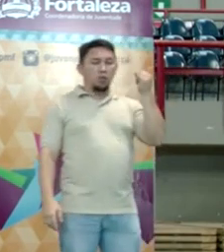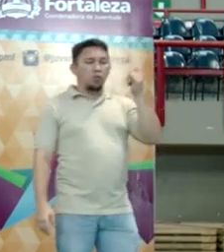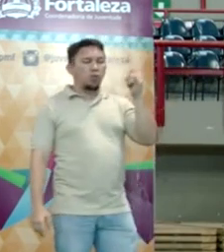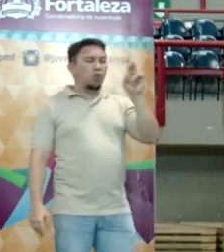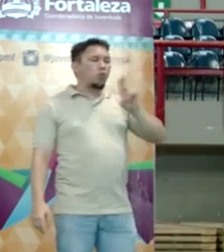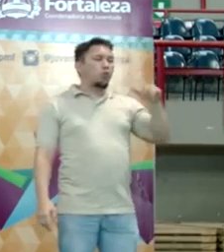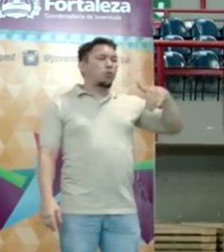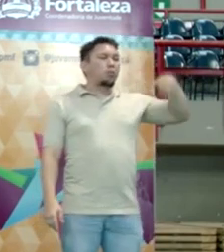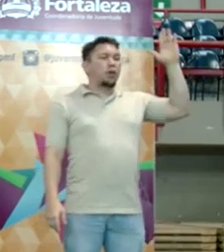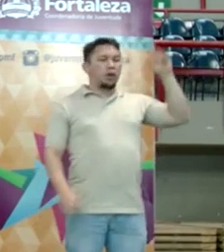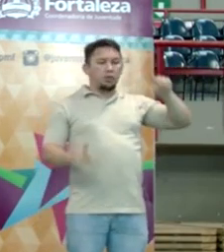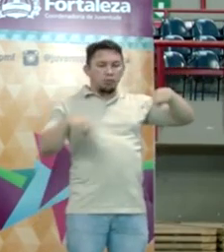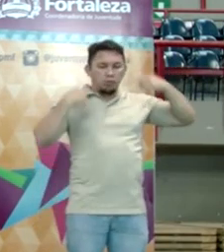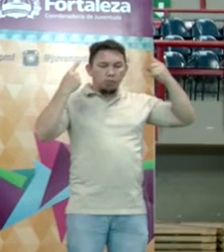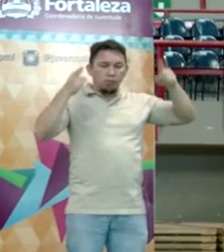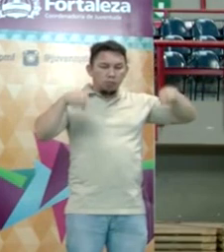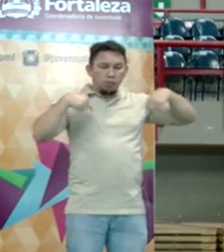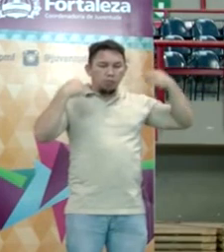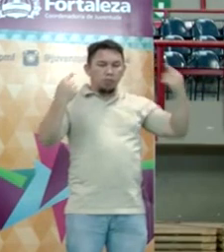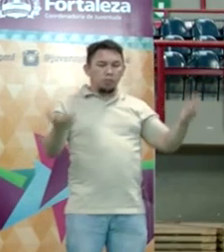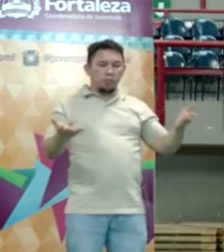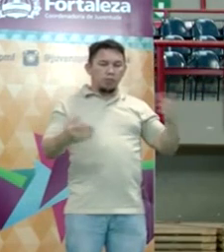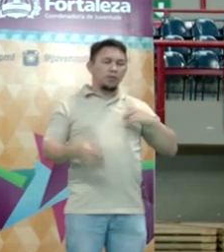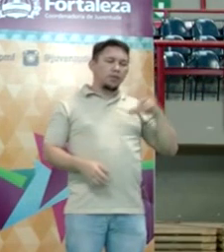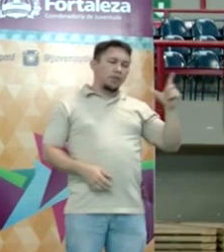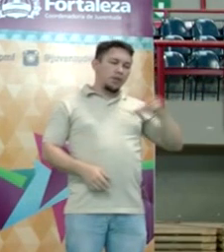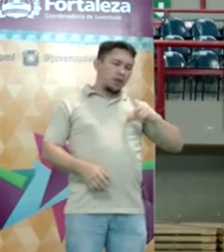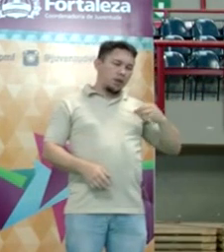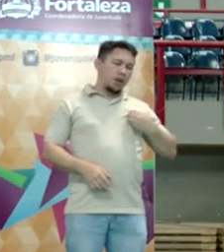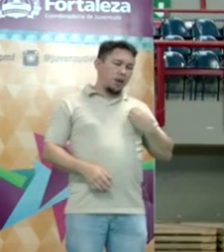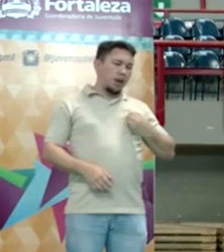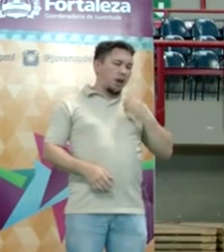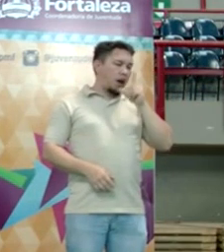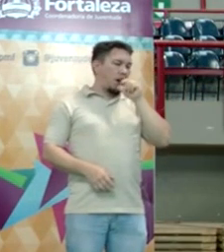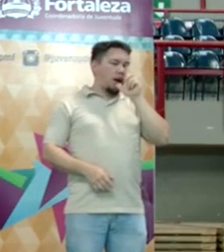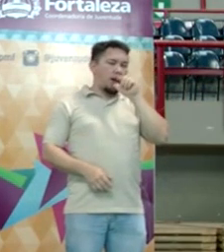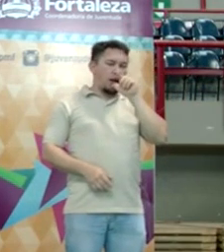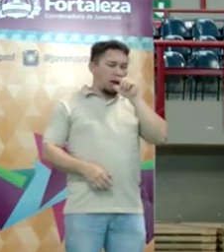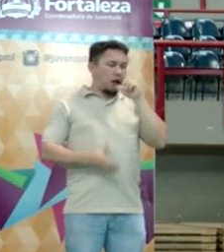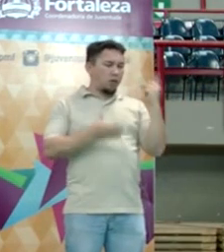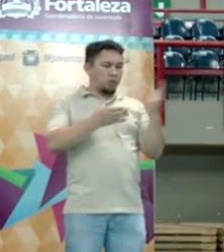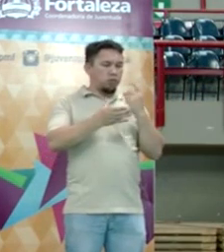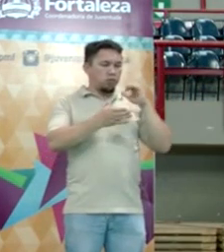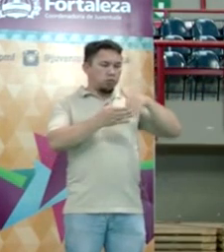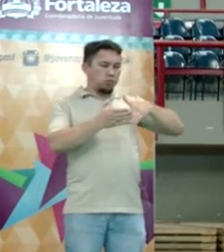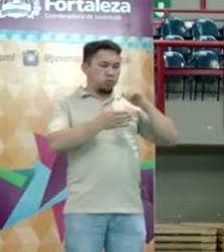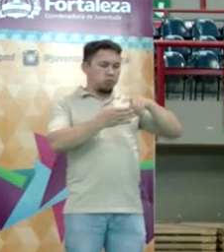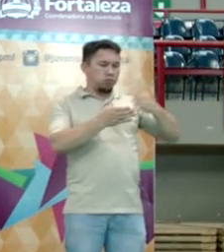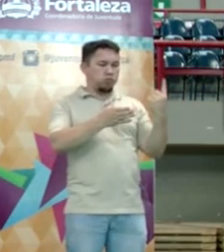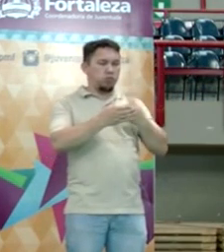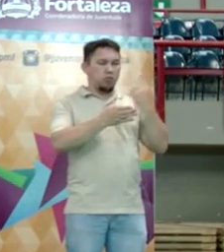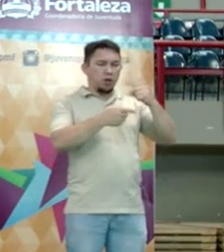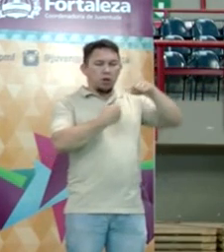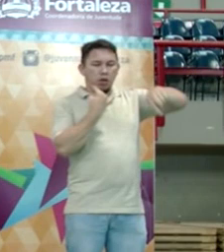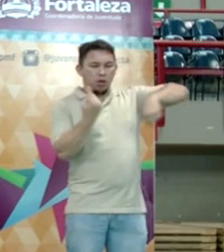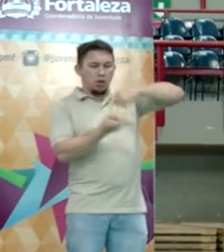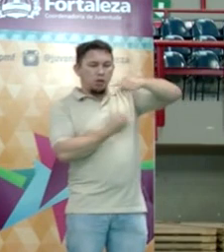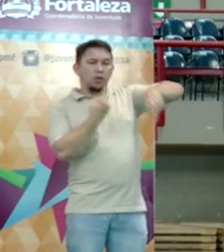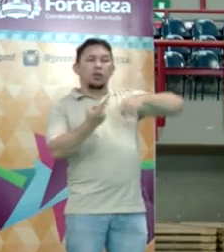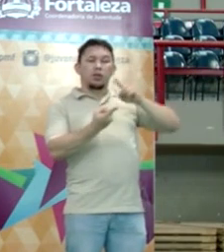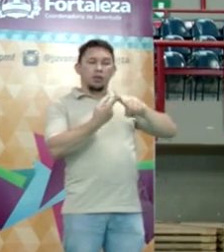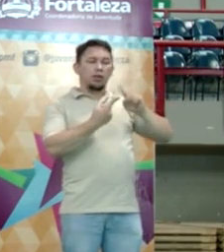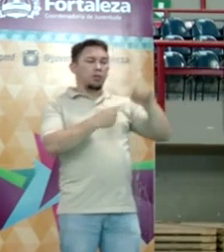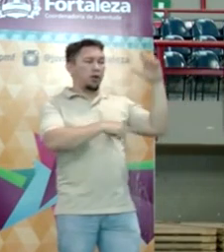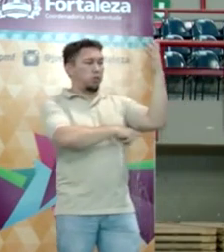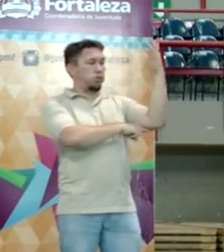usa mais renovável? É a hidroelétrica. Mas existem outras. Existe a usina